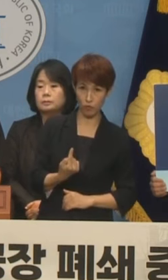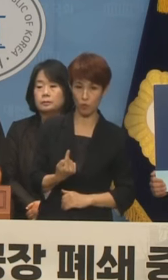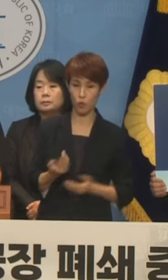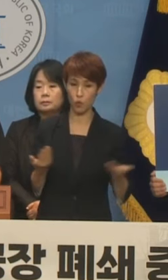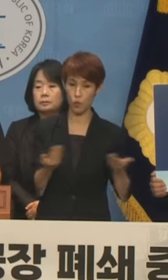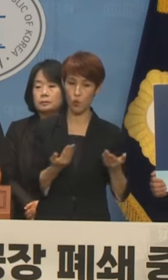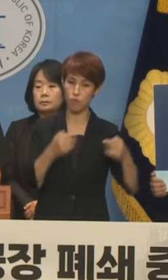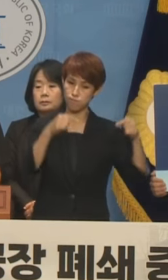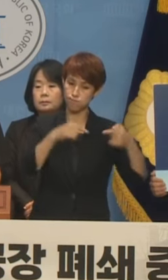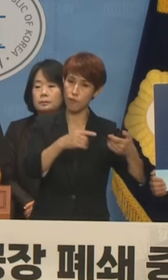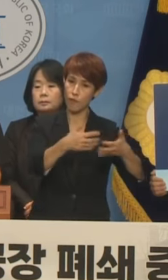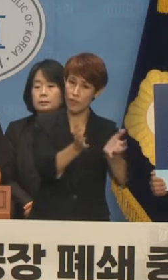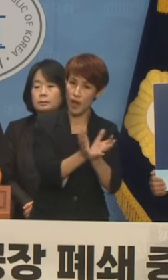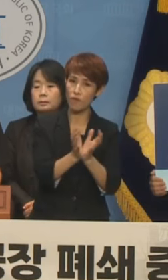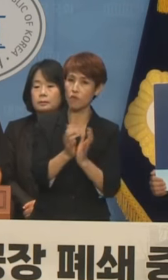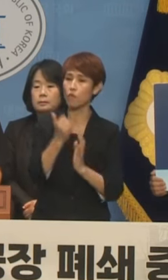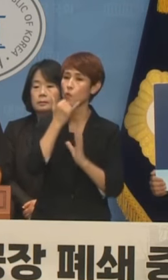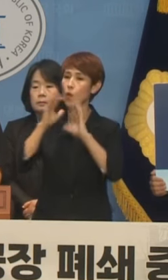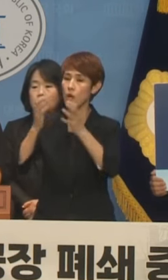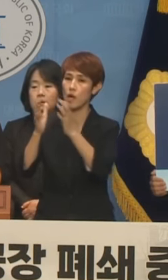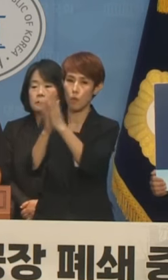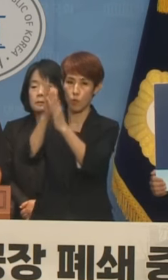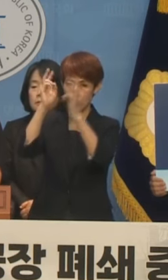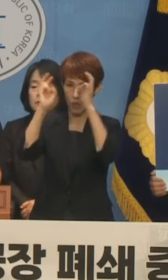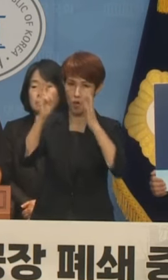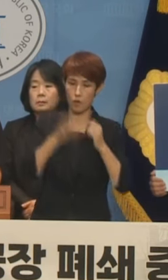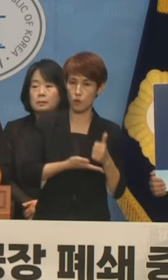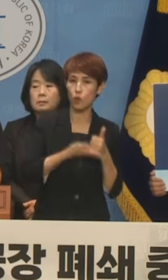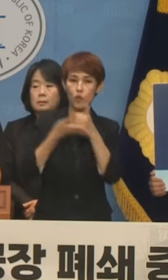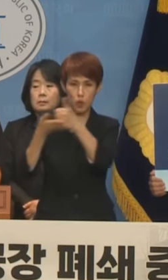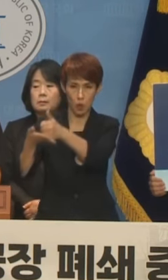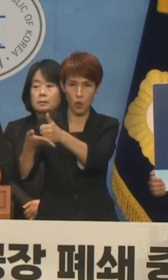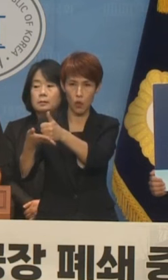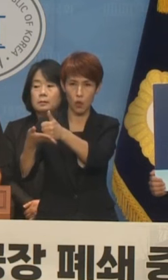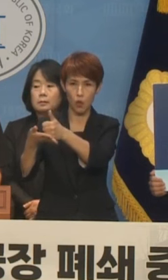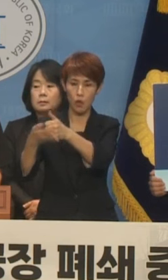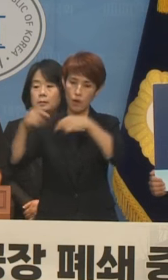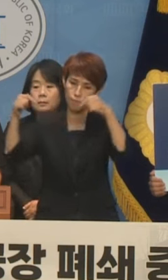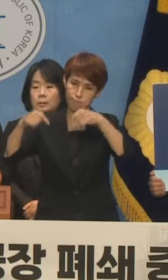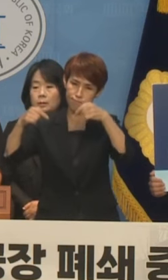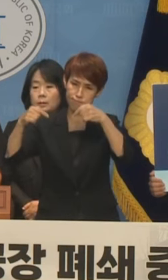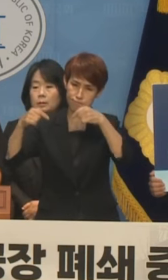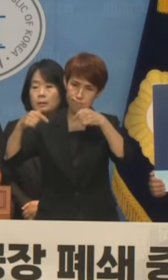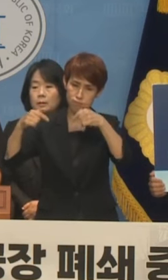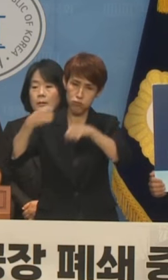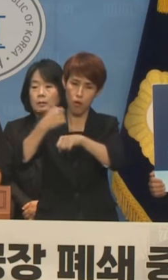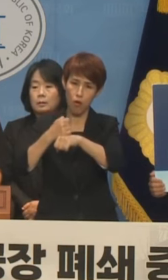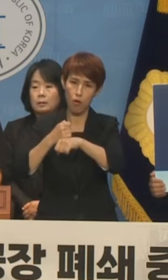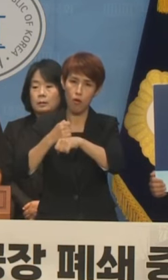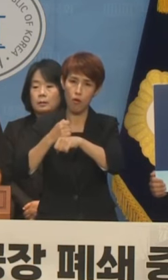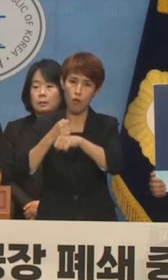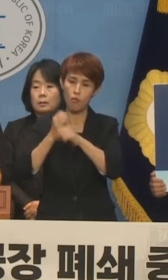교섭단의 독일 본사 초청을 통한 두 차례 대면 협상에 나올 정도로